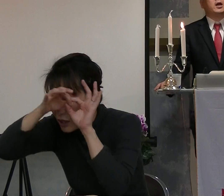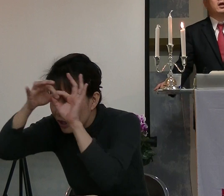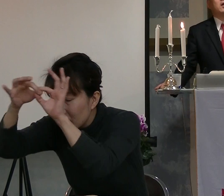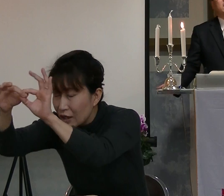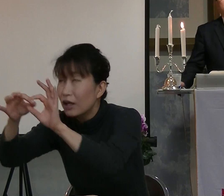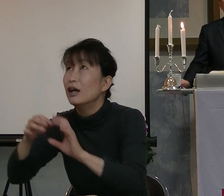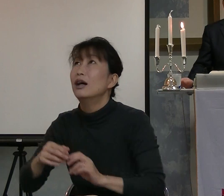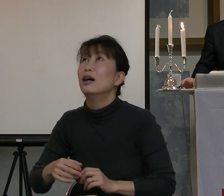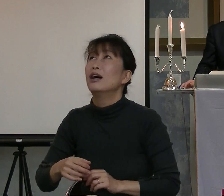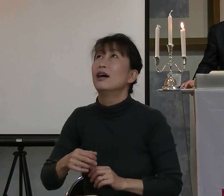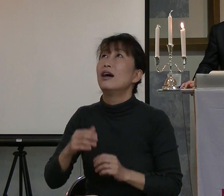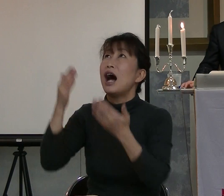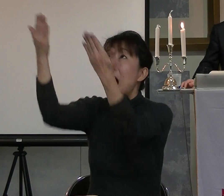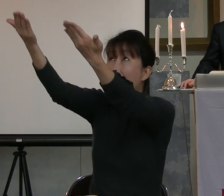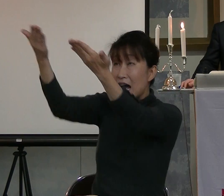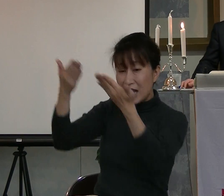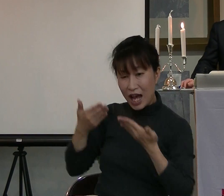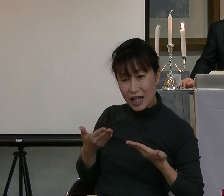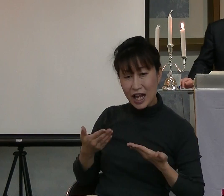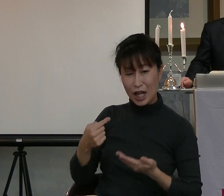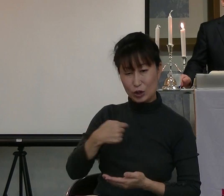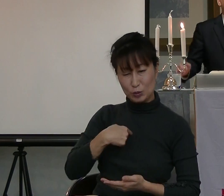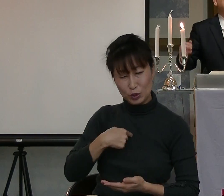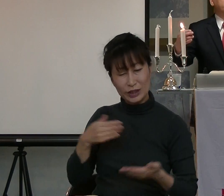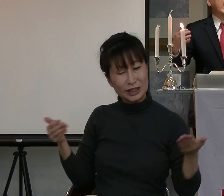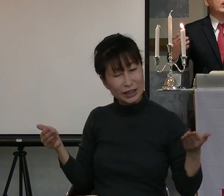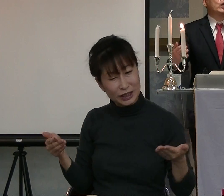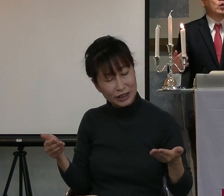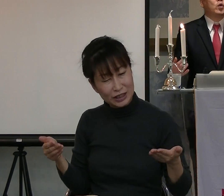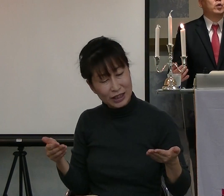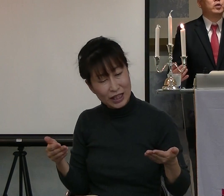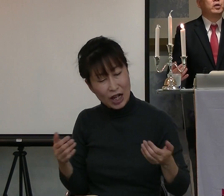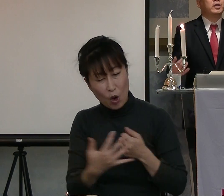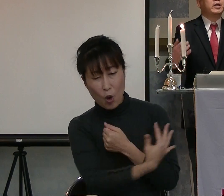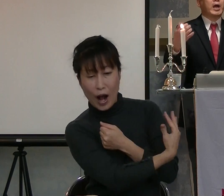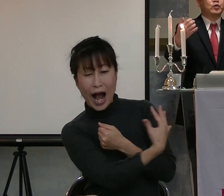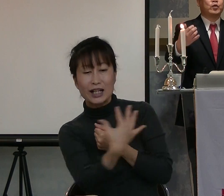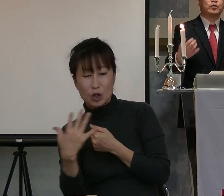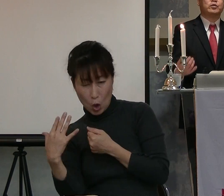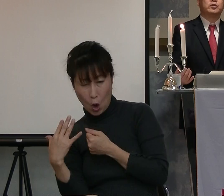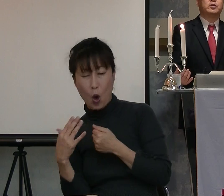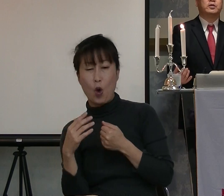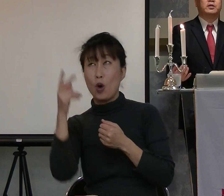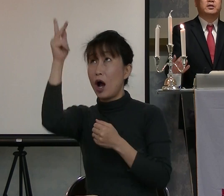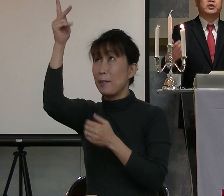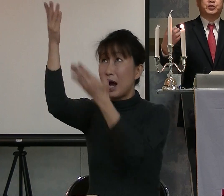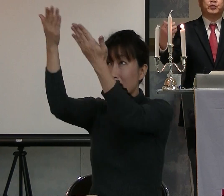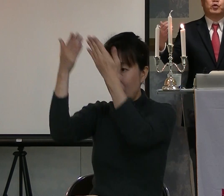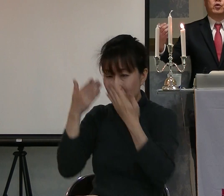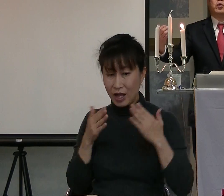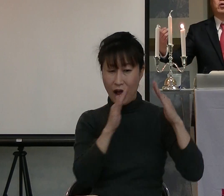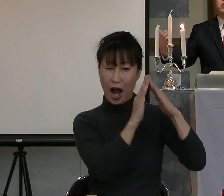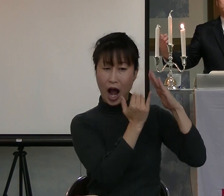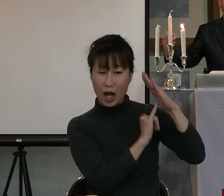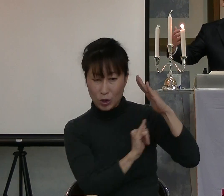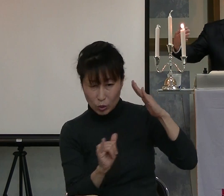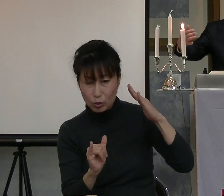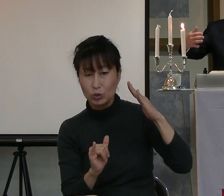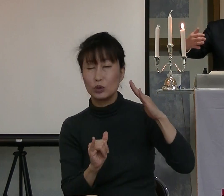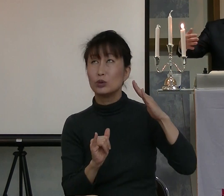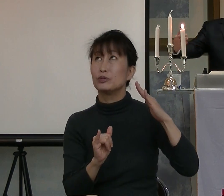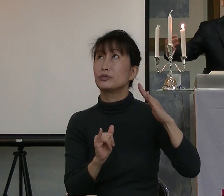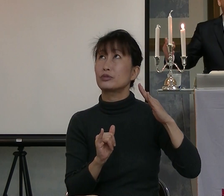与えられた自分に与えられたいる環境、家族、自分のこ